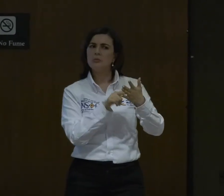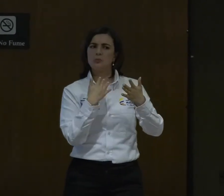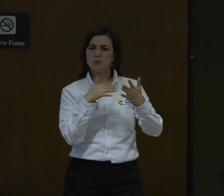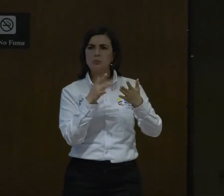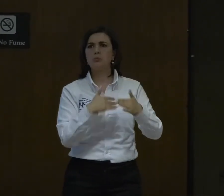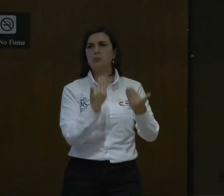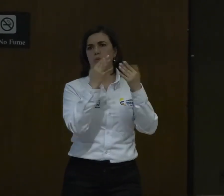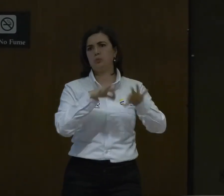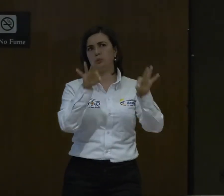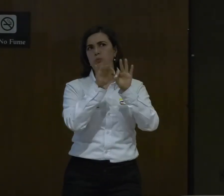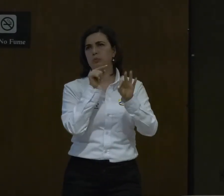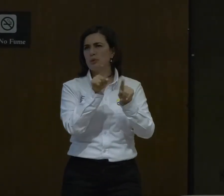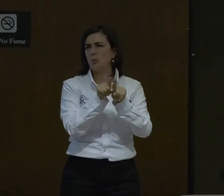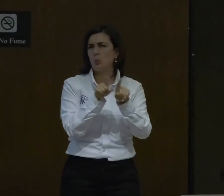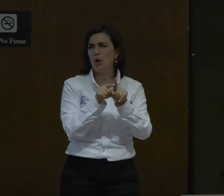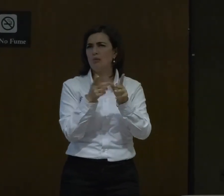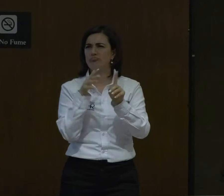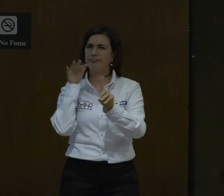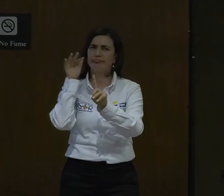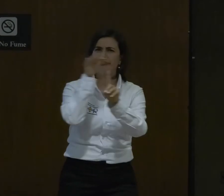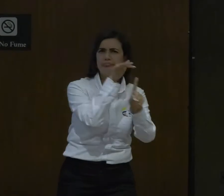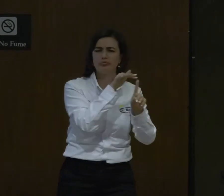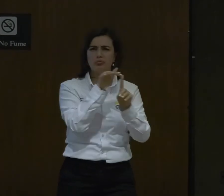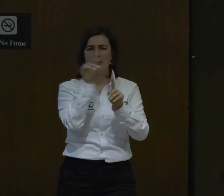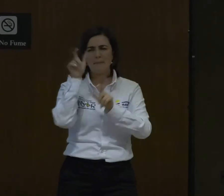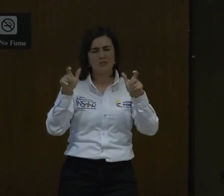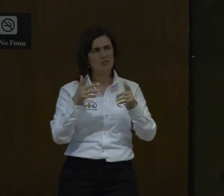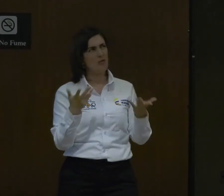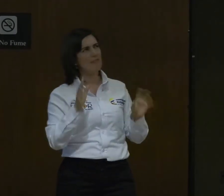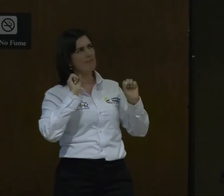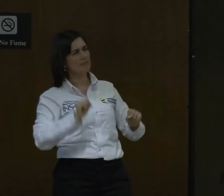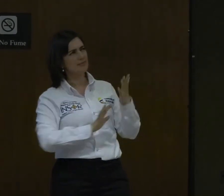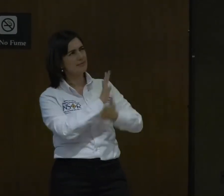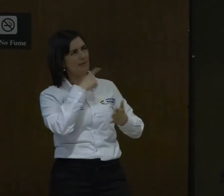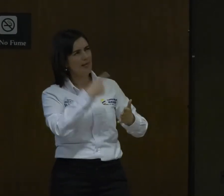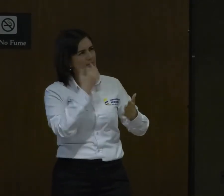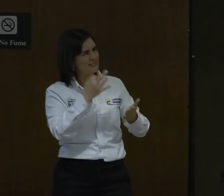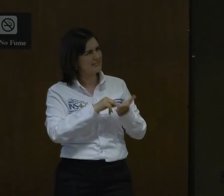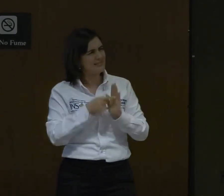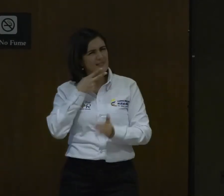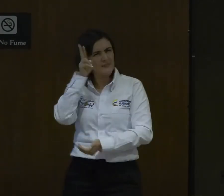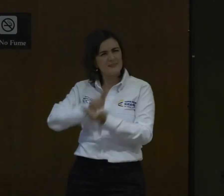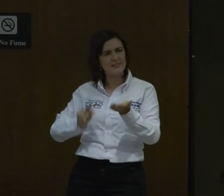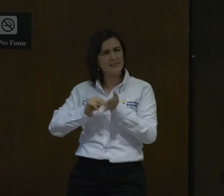afectado o ha tenido mucha influencia en cómo entendemos lo que significa ser